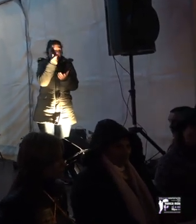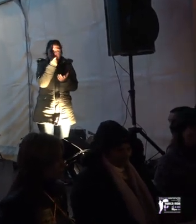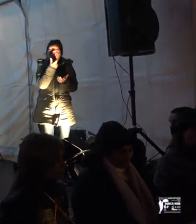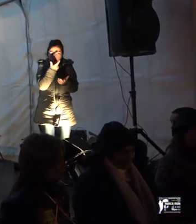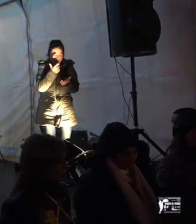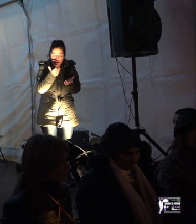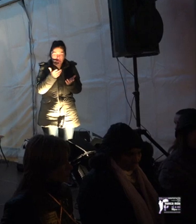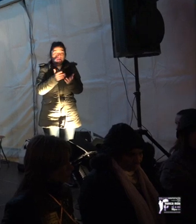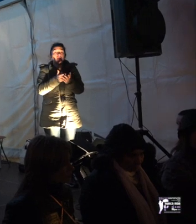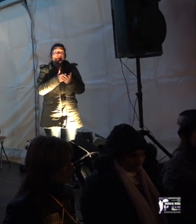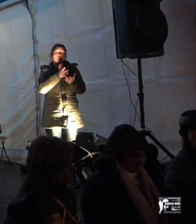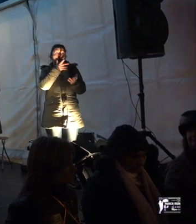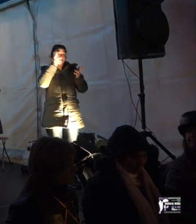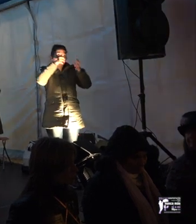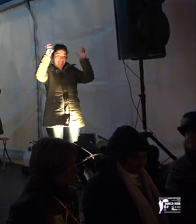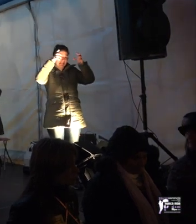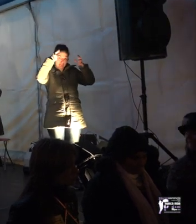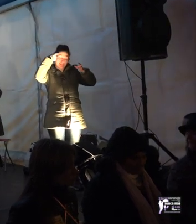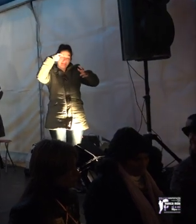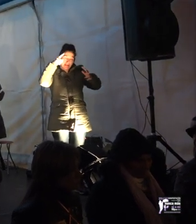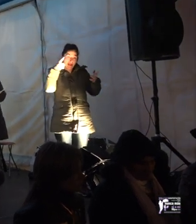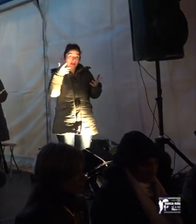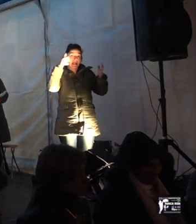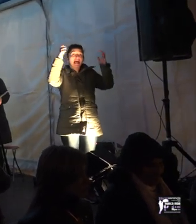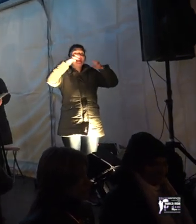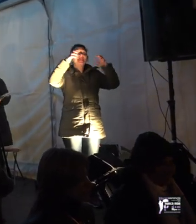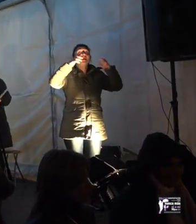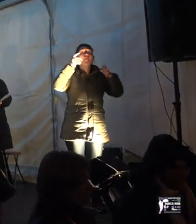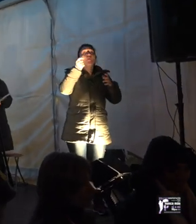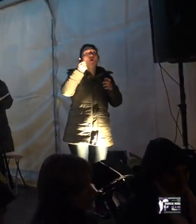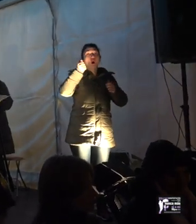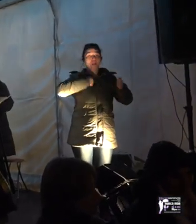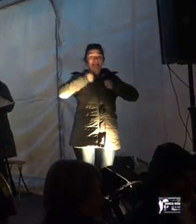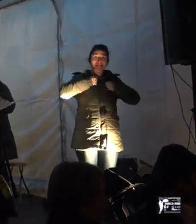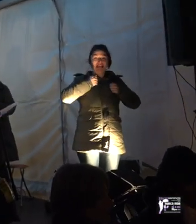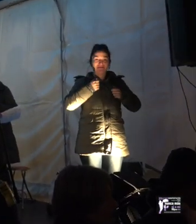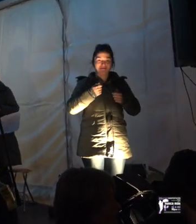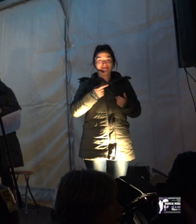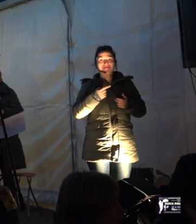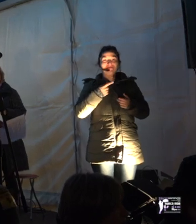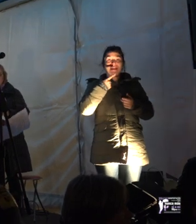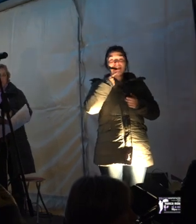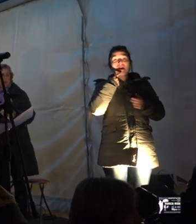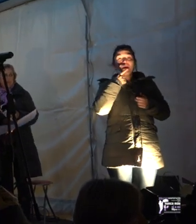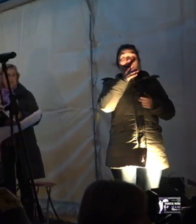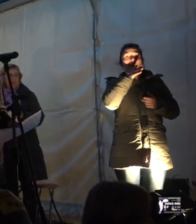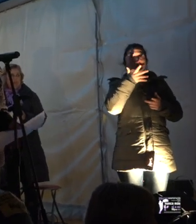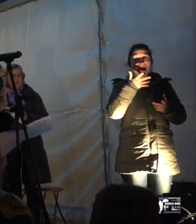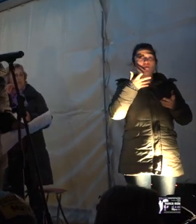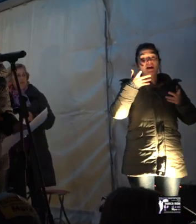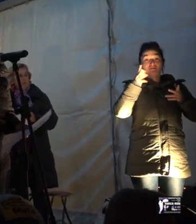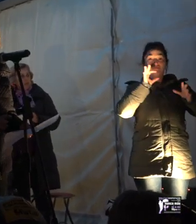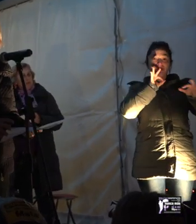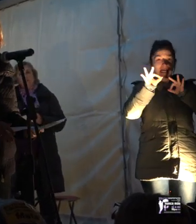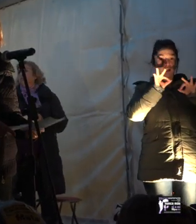este tiempo inclemente, un poco machista se nos ha puesto hoy, para hacer una representación